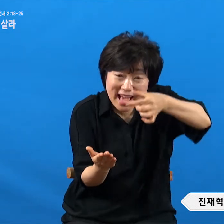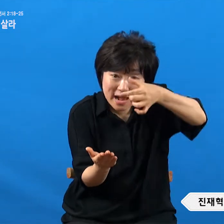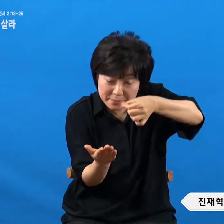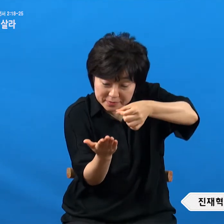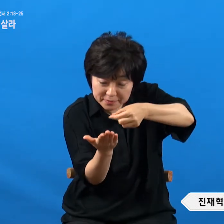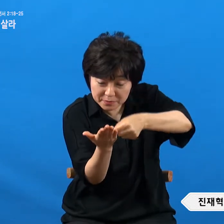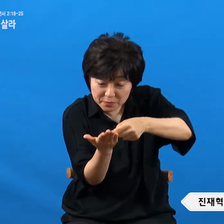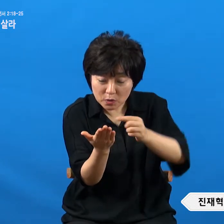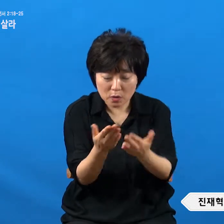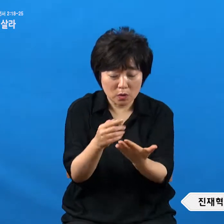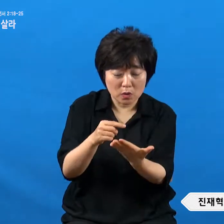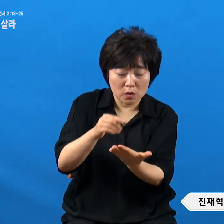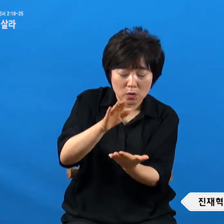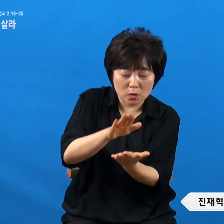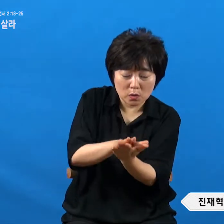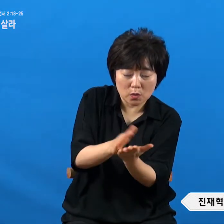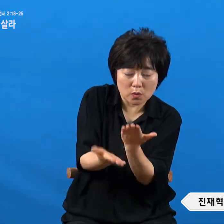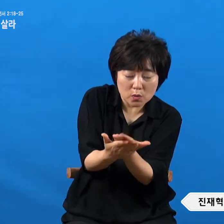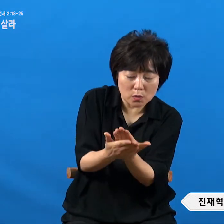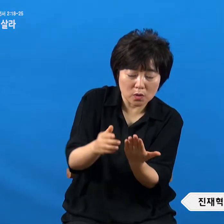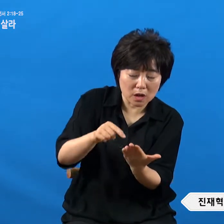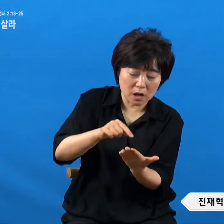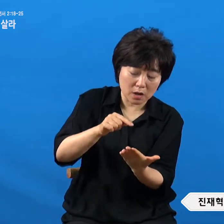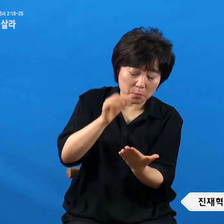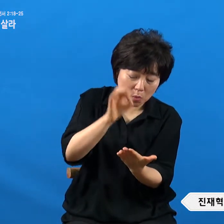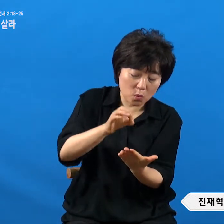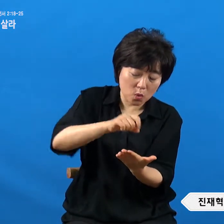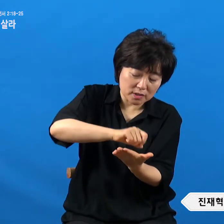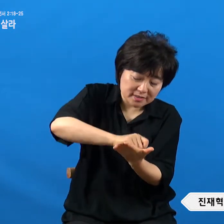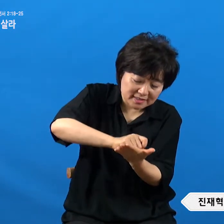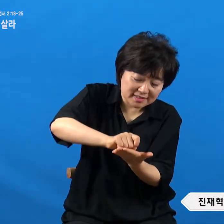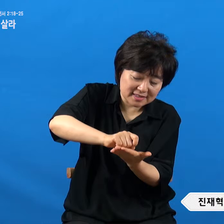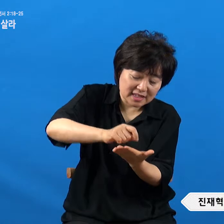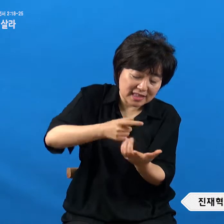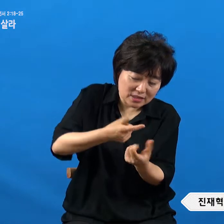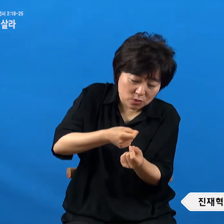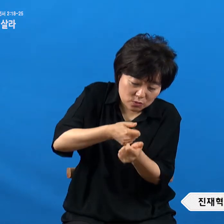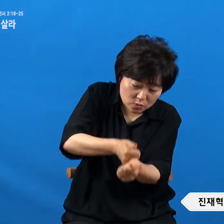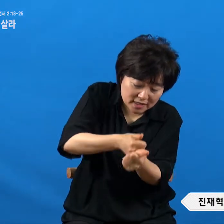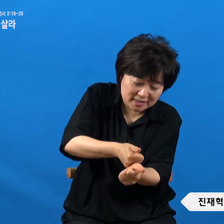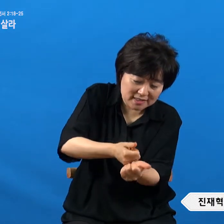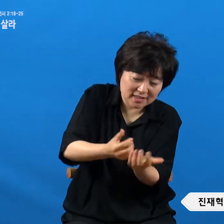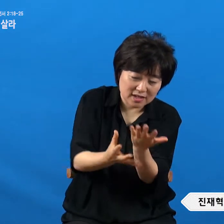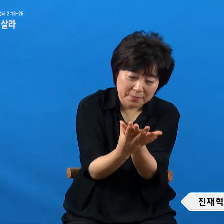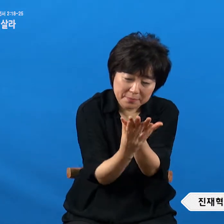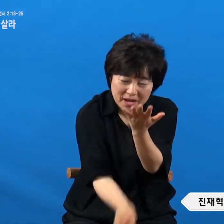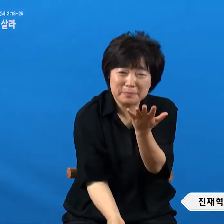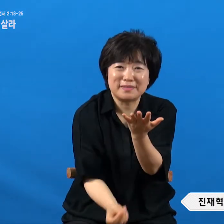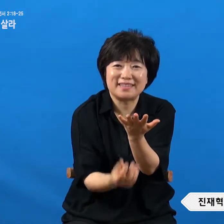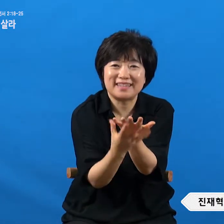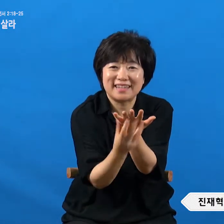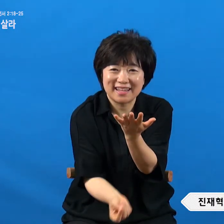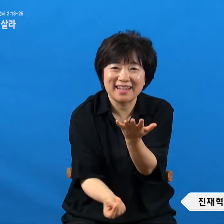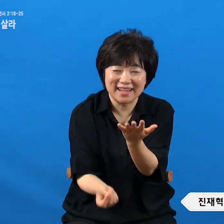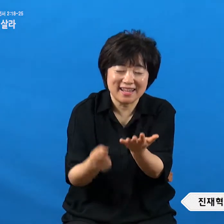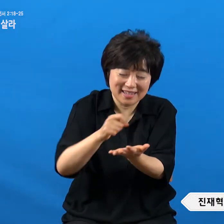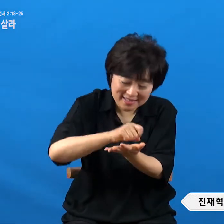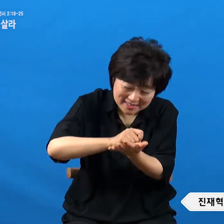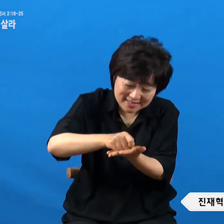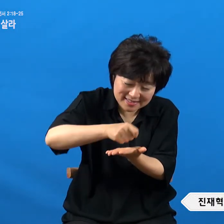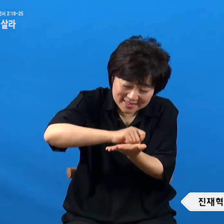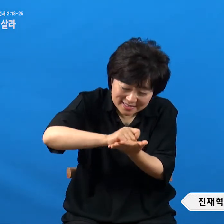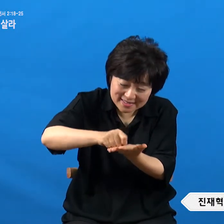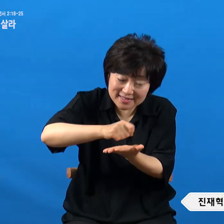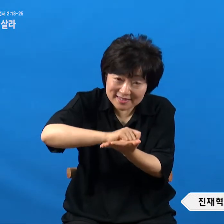그 선대로 그 점대로 다시 위에 글을 쓰면서 그 글을 연습하는 것처럼 밑에 있는 그 글을